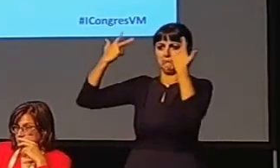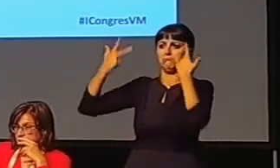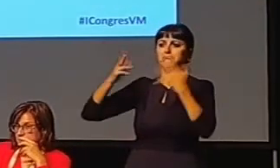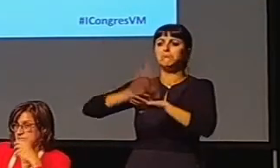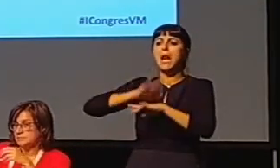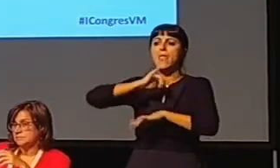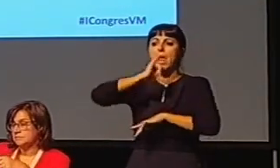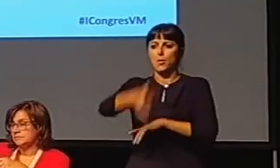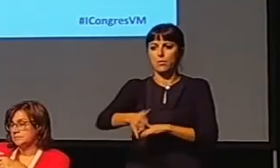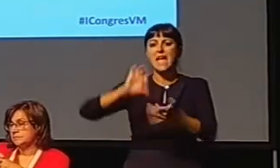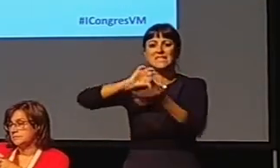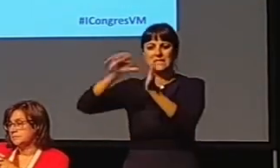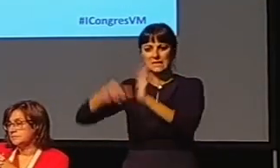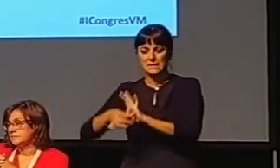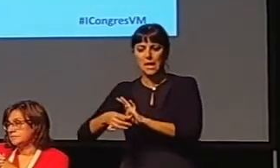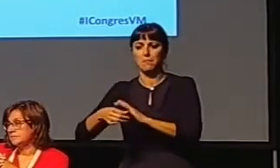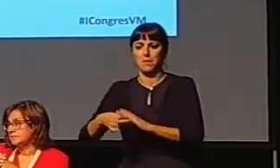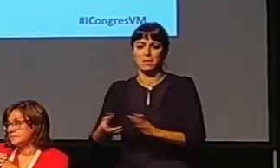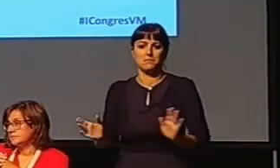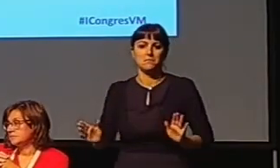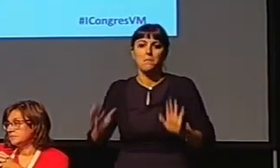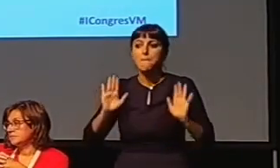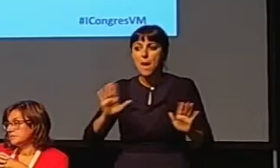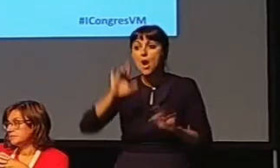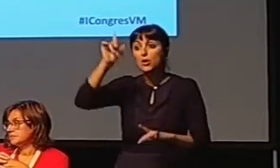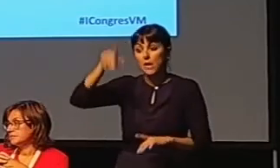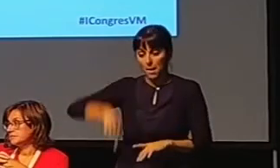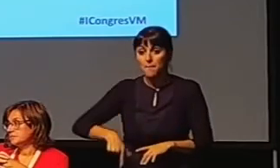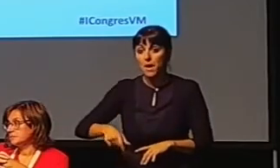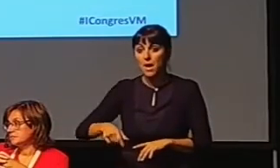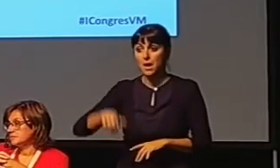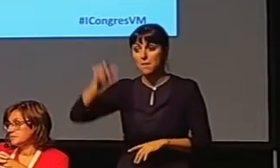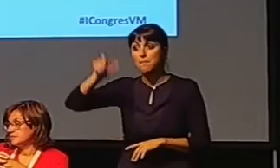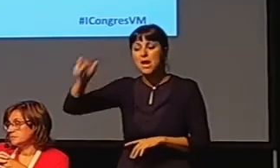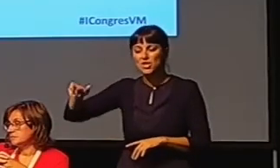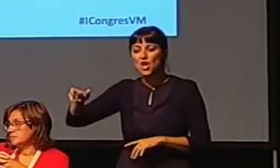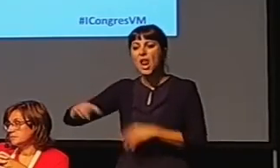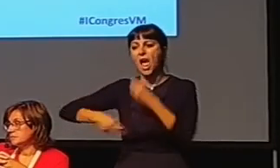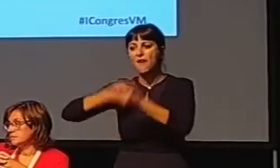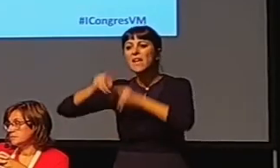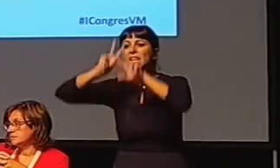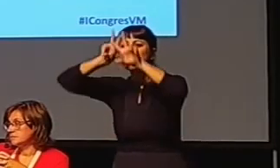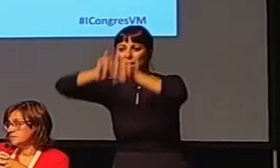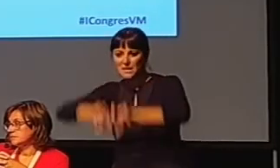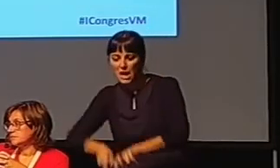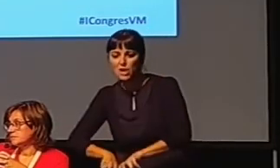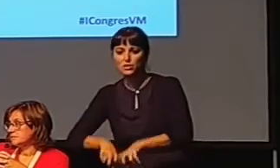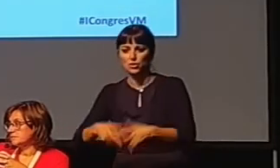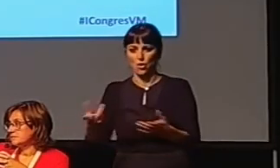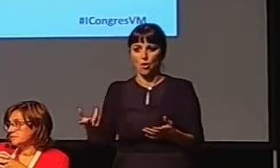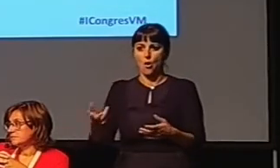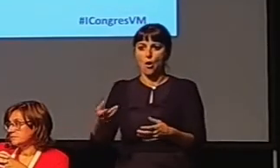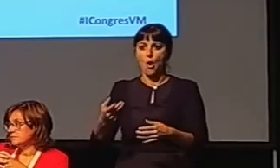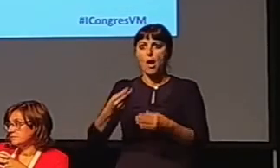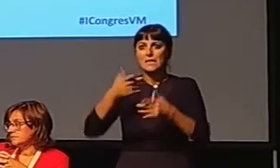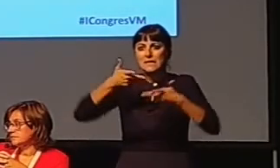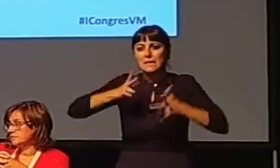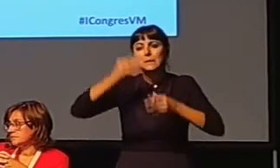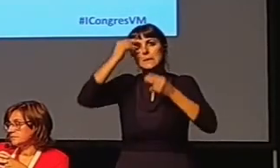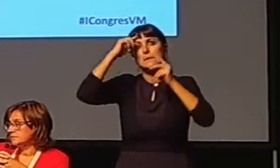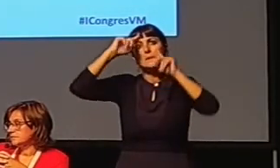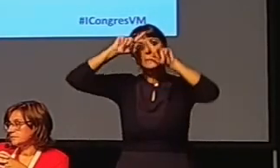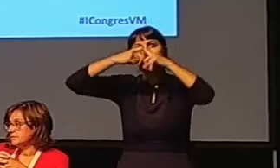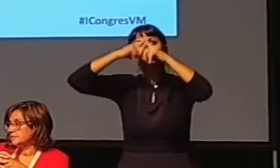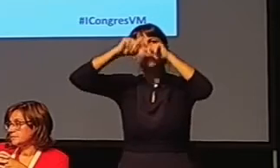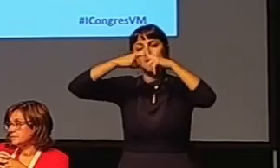també. Sinó d'algú que s'està trepitjant Catalunya, que ha fet investigació, que s'ha sentat a repensar quina és la